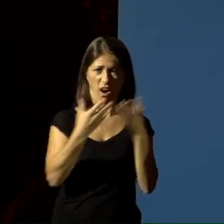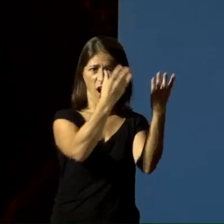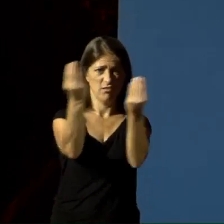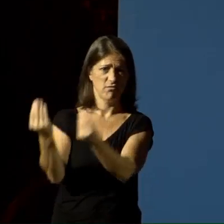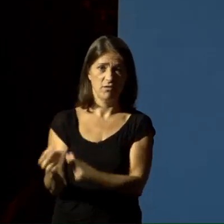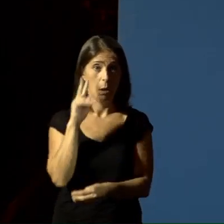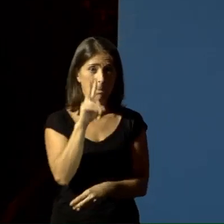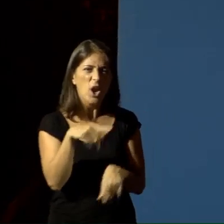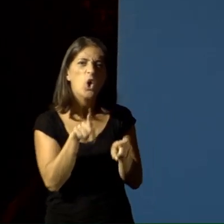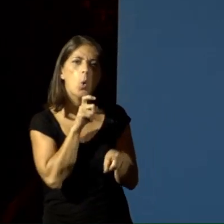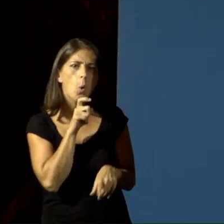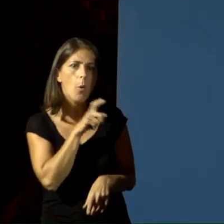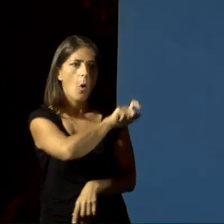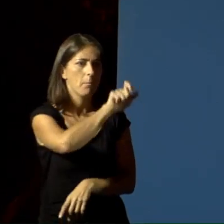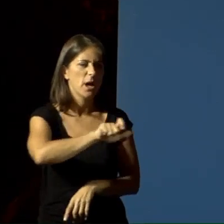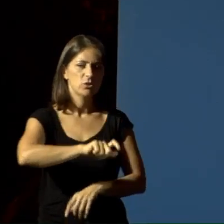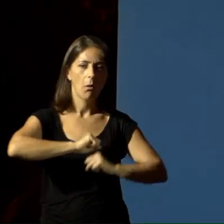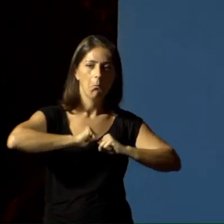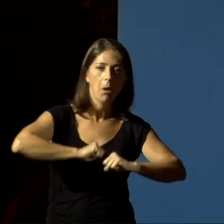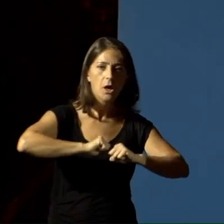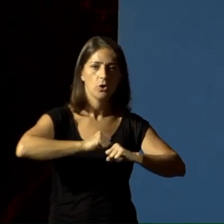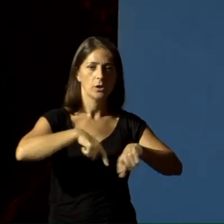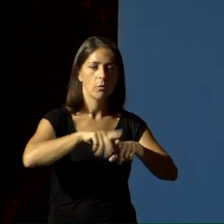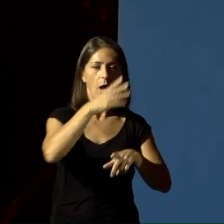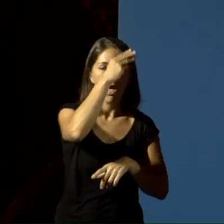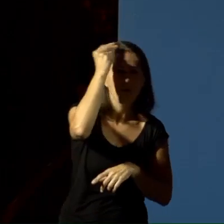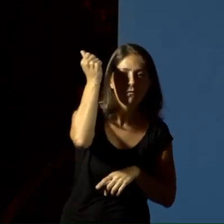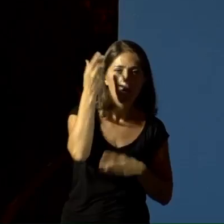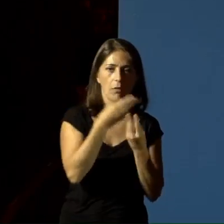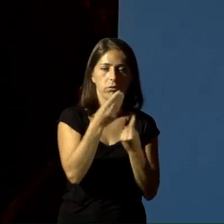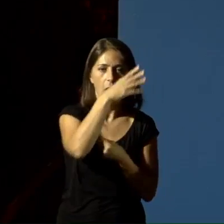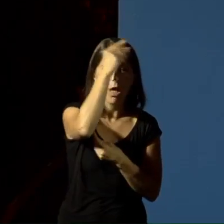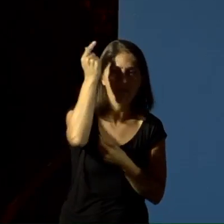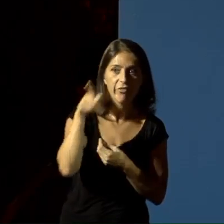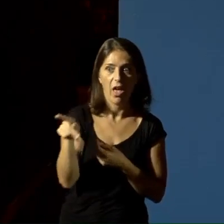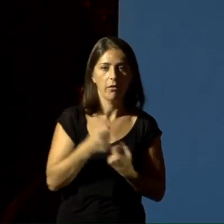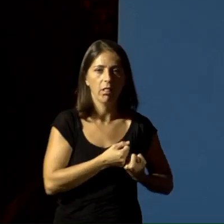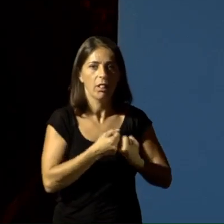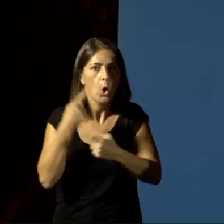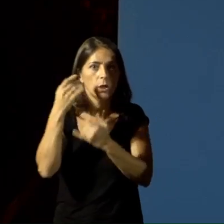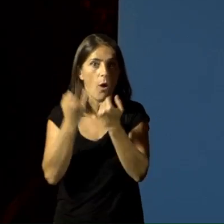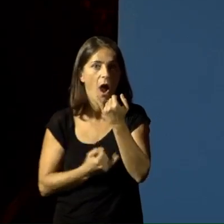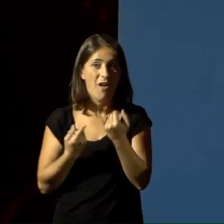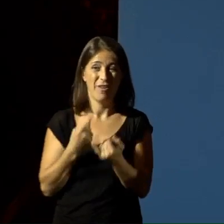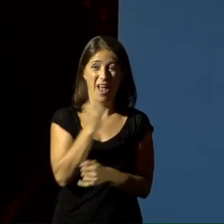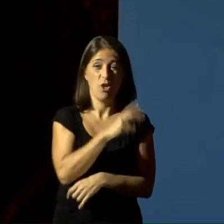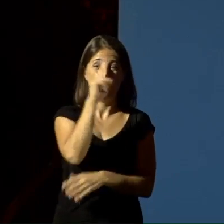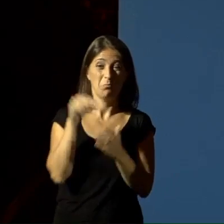internet, carrexando os vellos e as vellas con Alzheimer, para intentar gañar as eleccións de